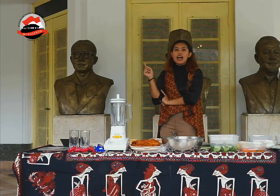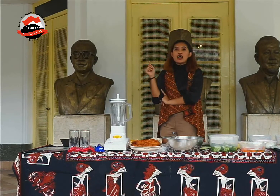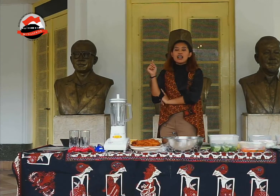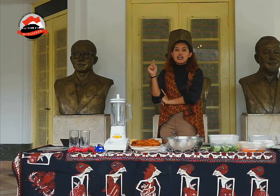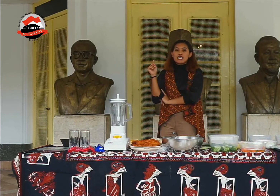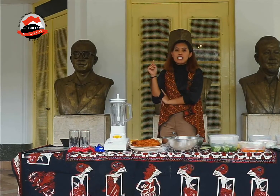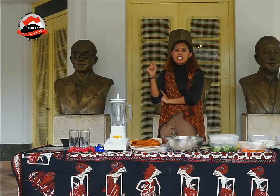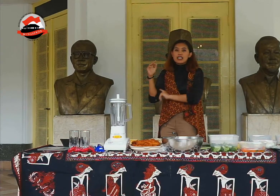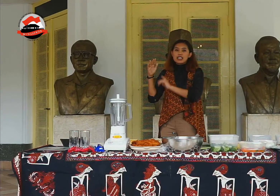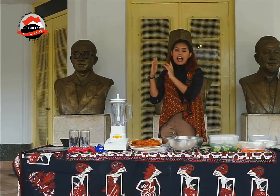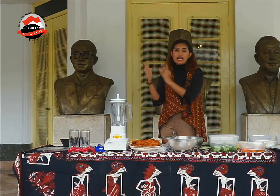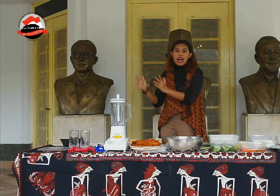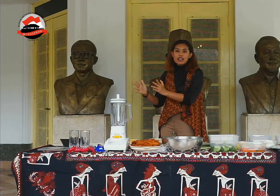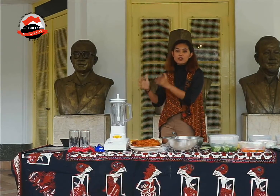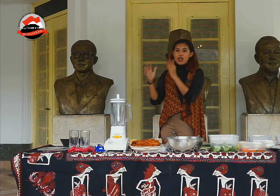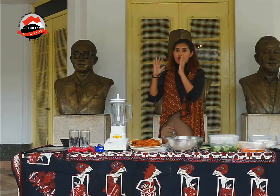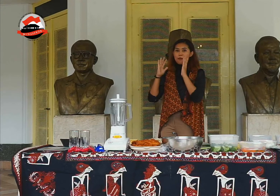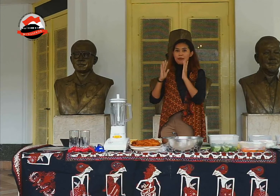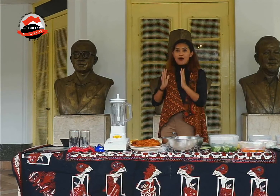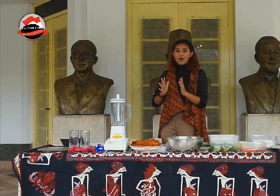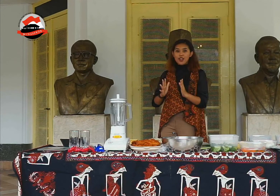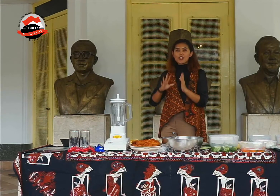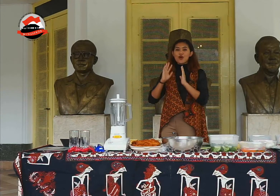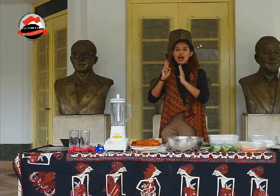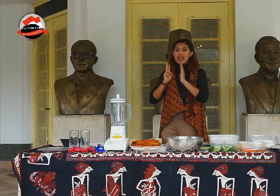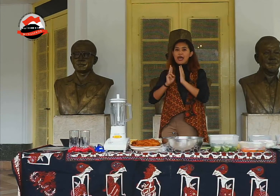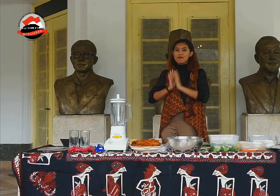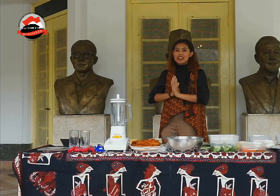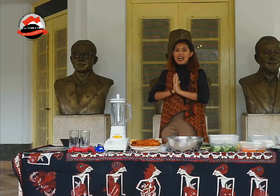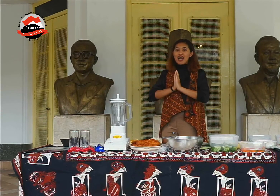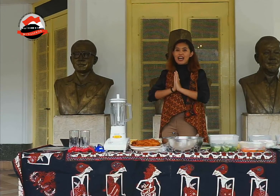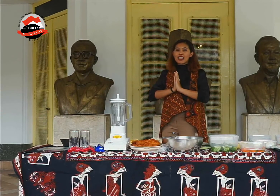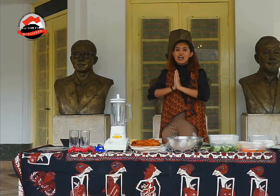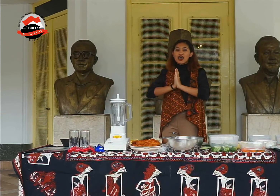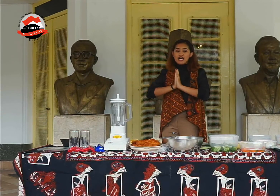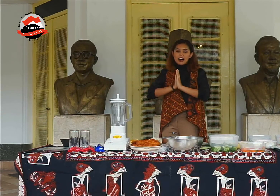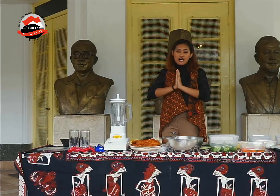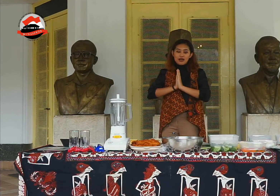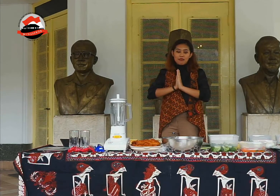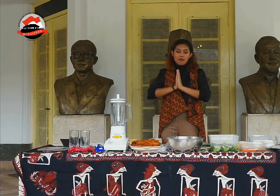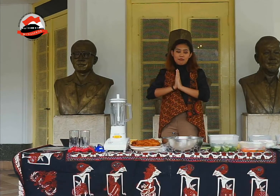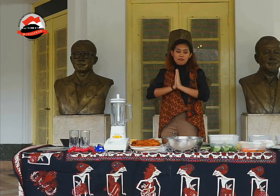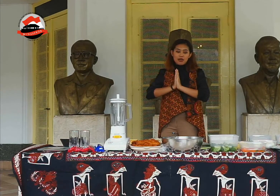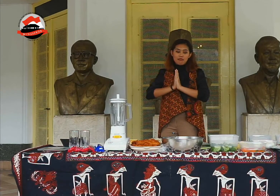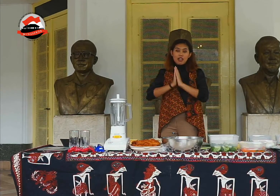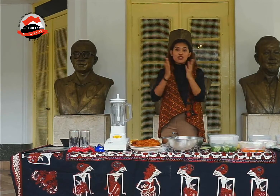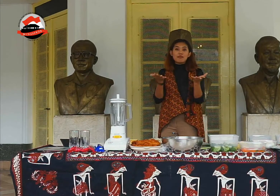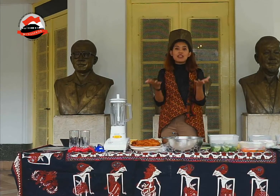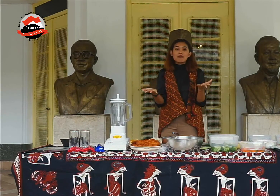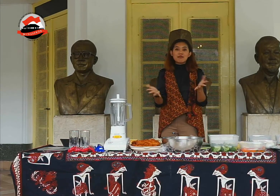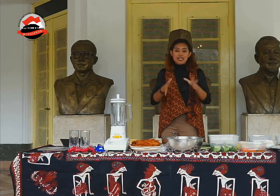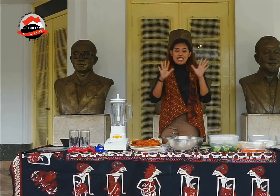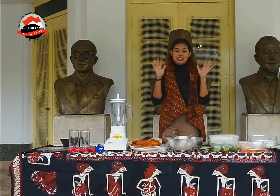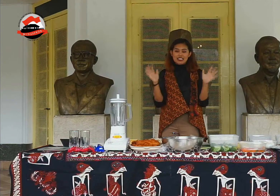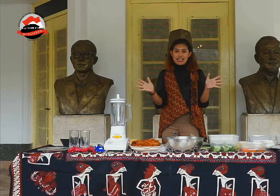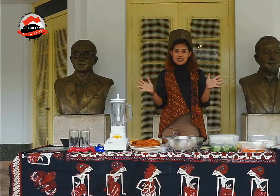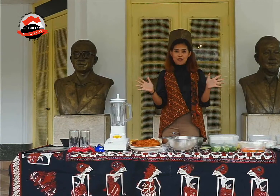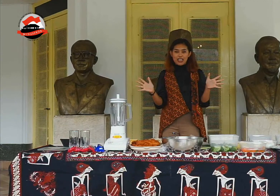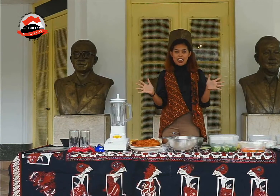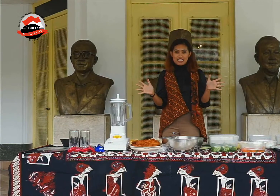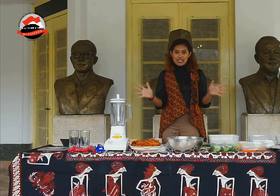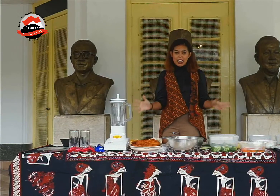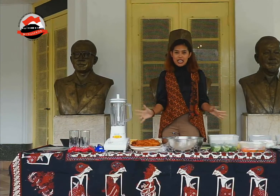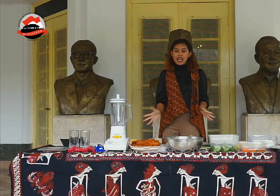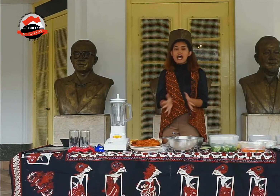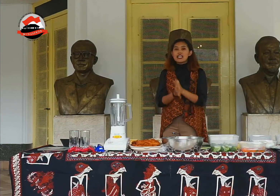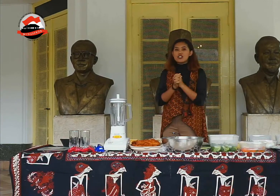ada Nada, sudah ada Paul, dua anak hebat yang akan membantu teman-teman menghias kreasi